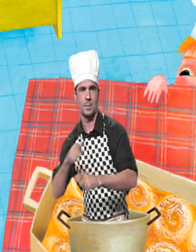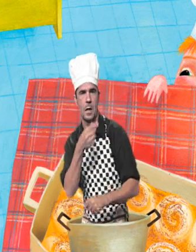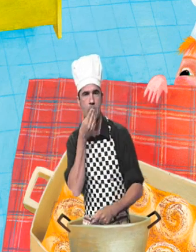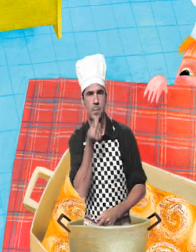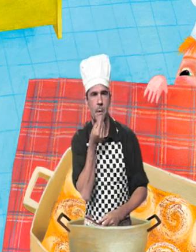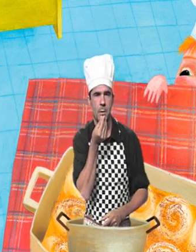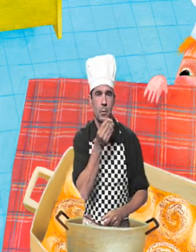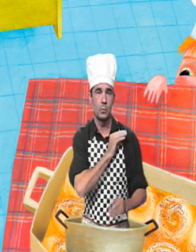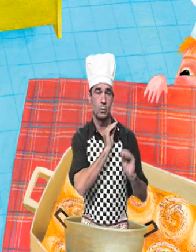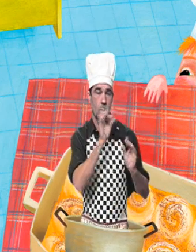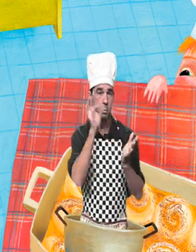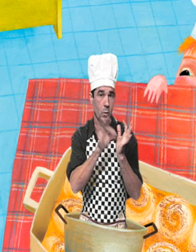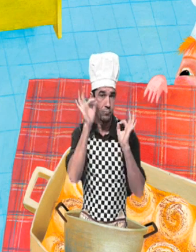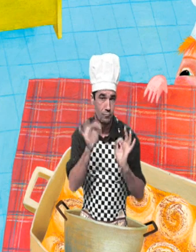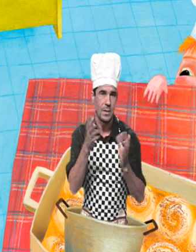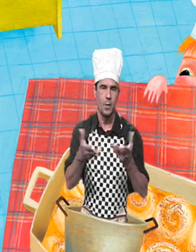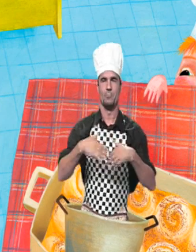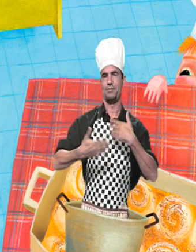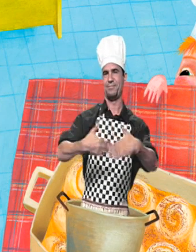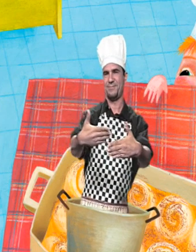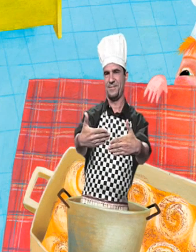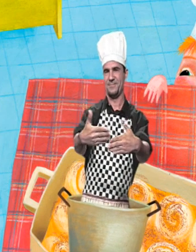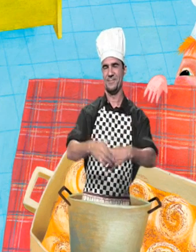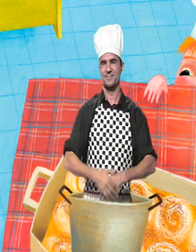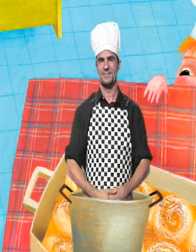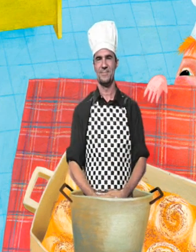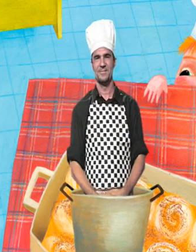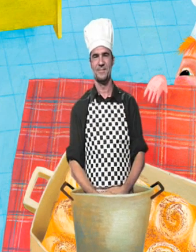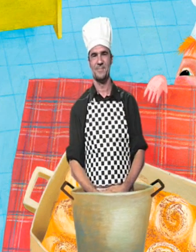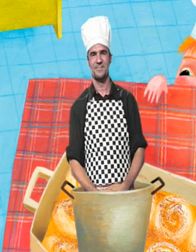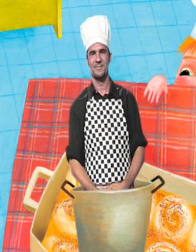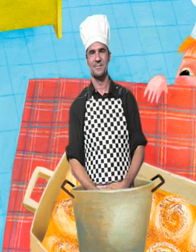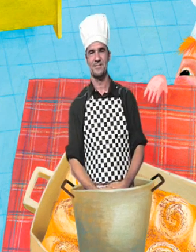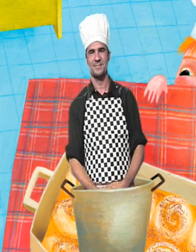tasten i si els troben en el seu punt, els serveixen.